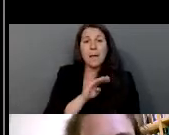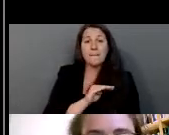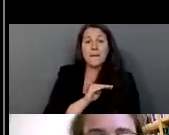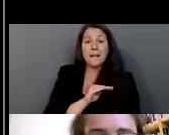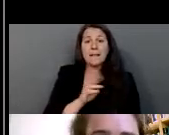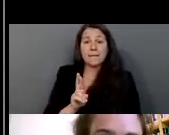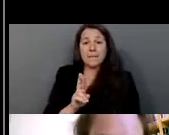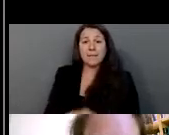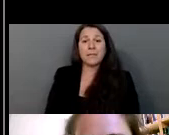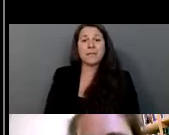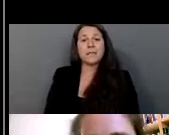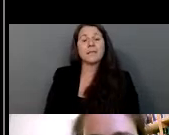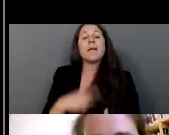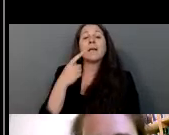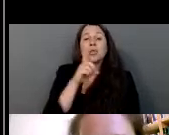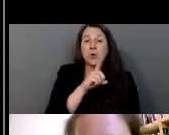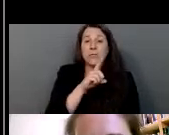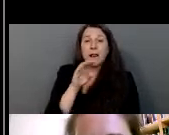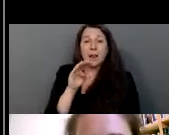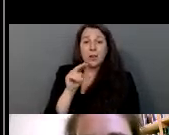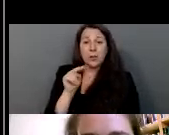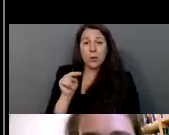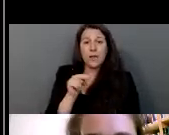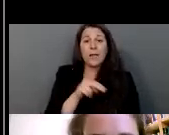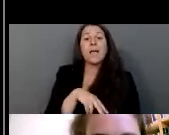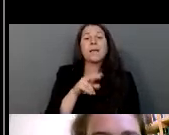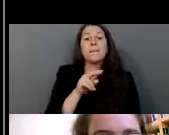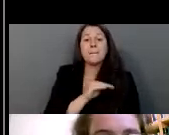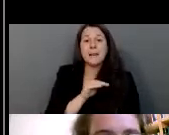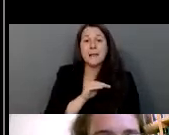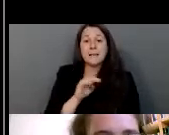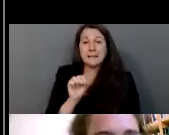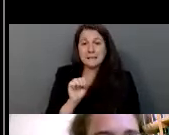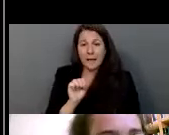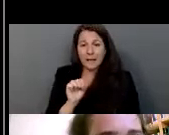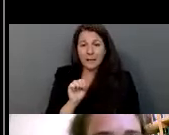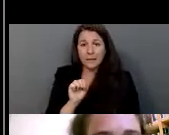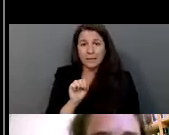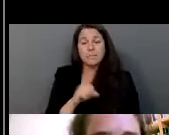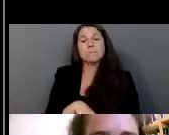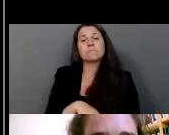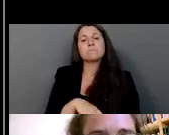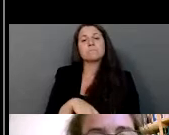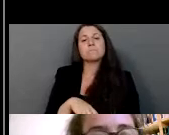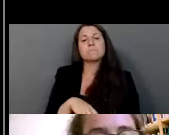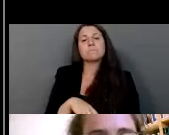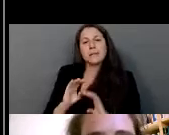Sirène. Je répète, Donald Nollet et Mélanie Sirène. Une personne de l'équipe,